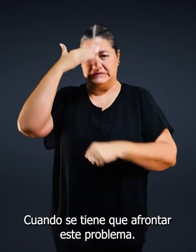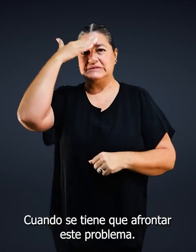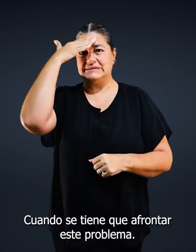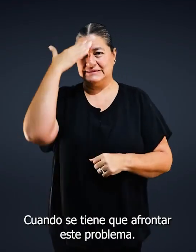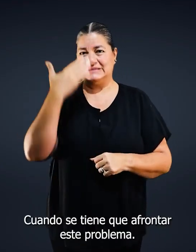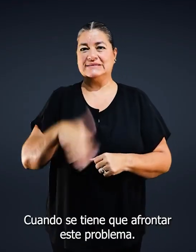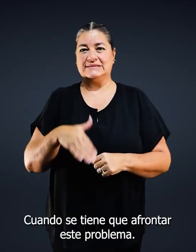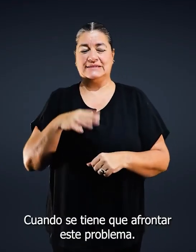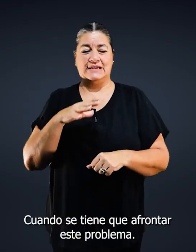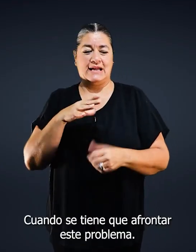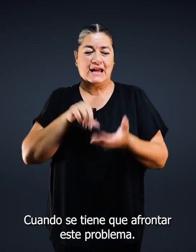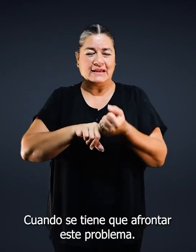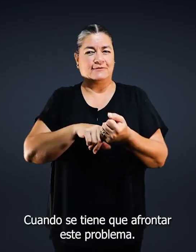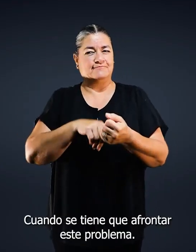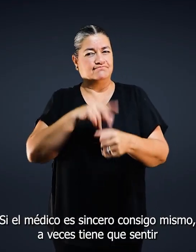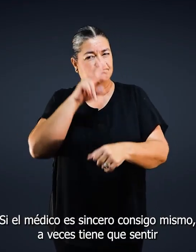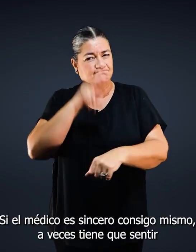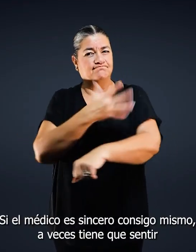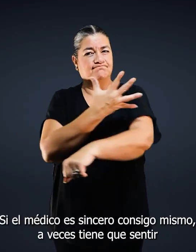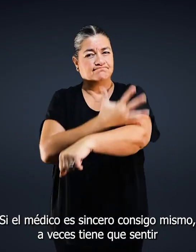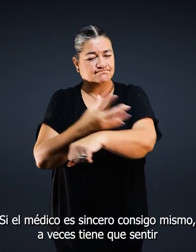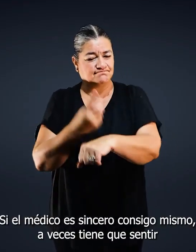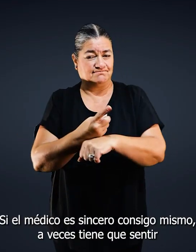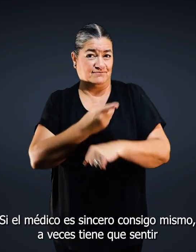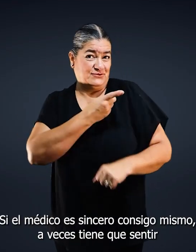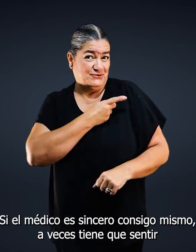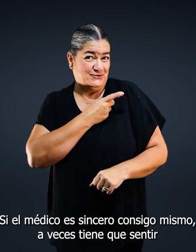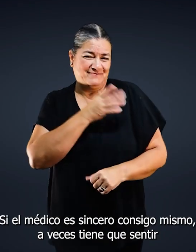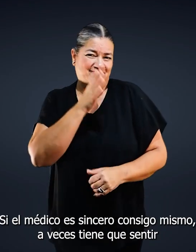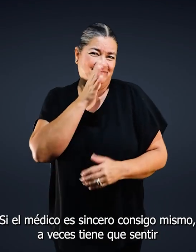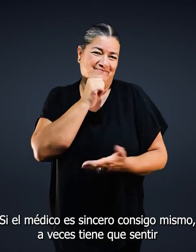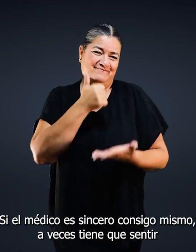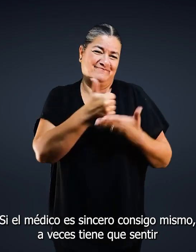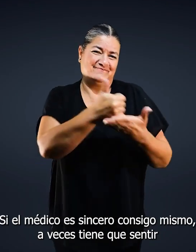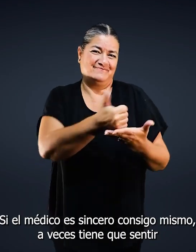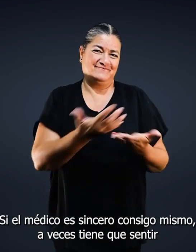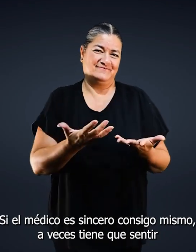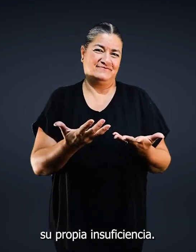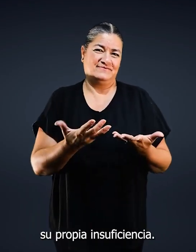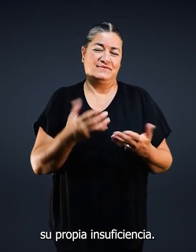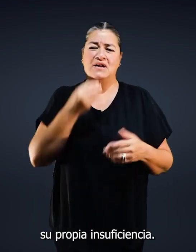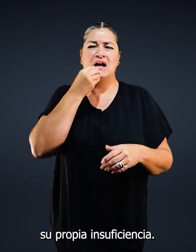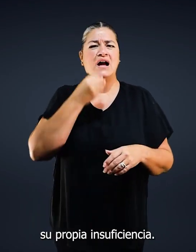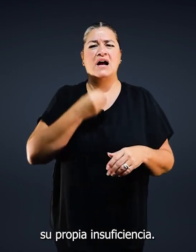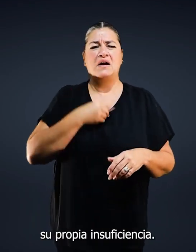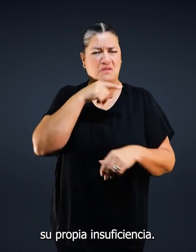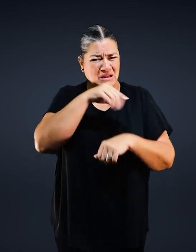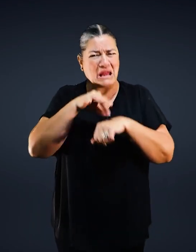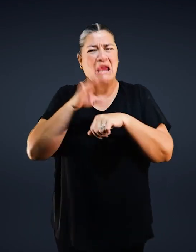Cuando se tiene que afrontar este problema, si el médico es sincero consigo mismo, a veces tiene que sentir su propia insuficiencia.